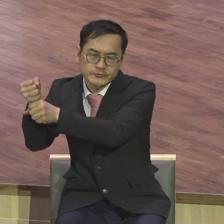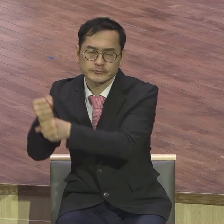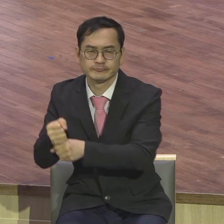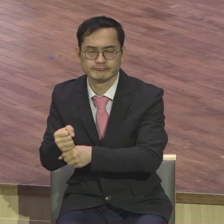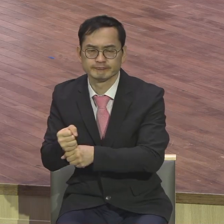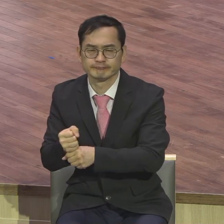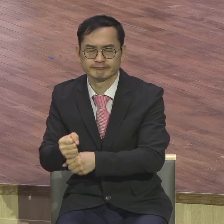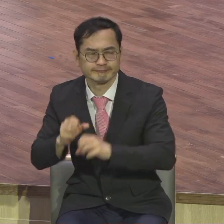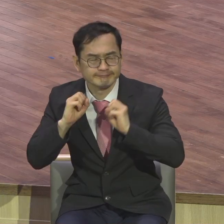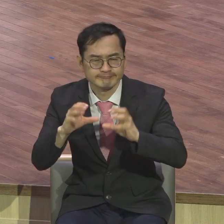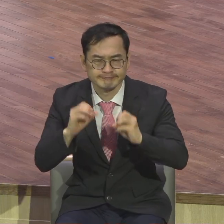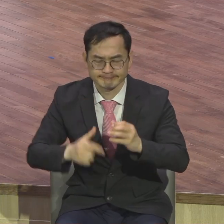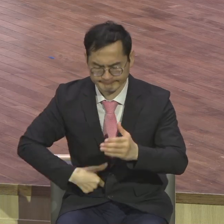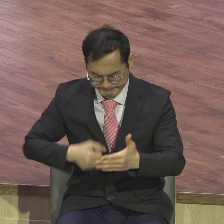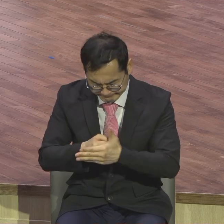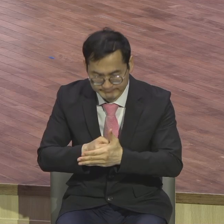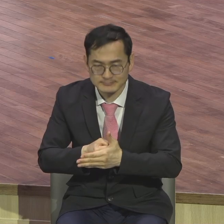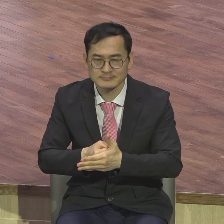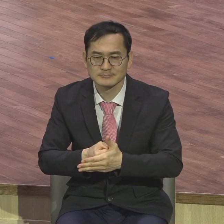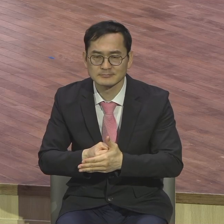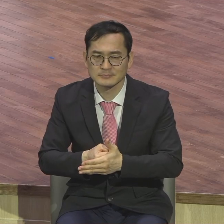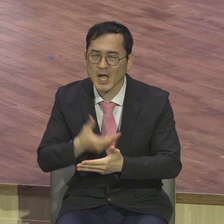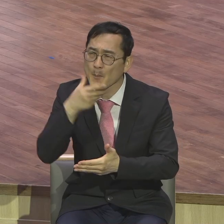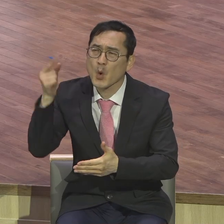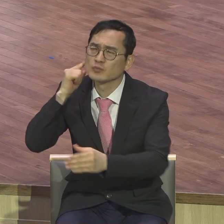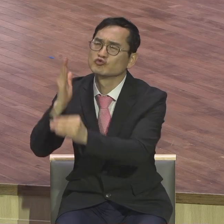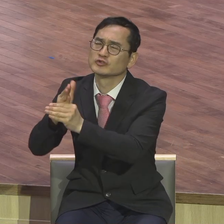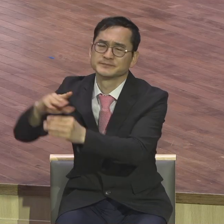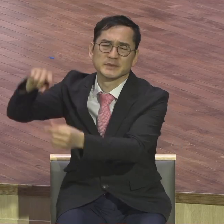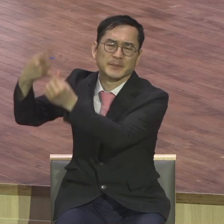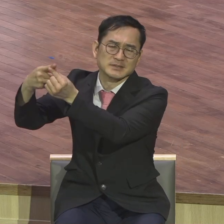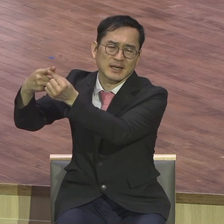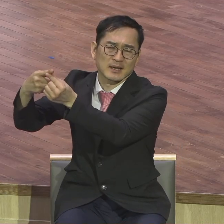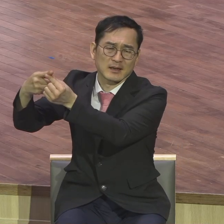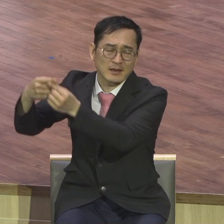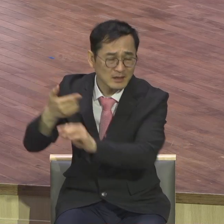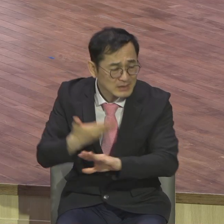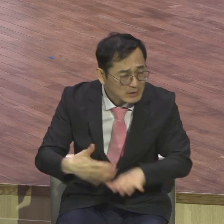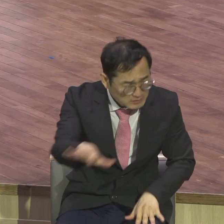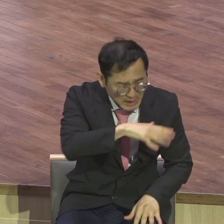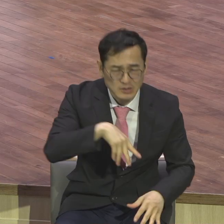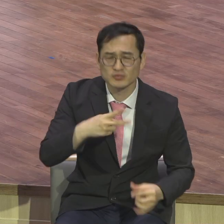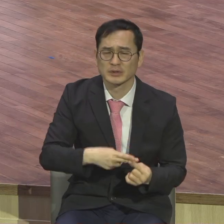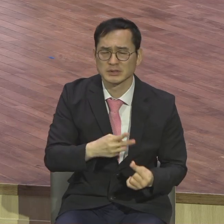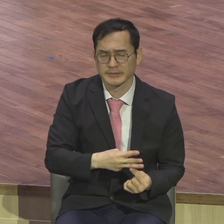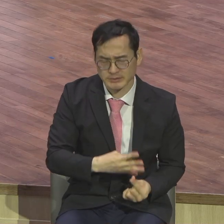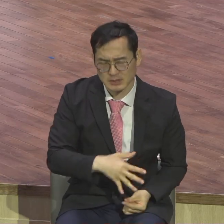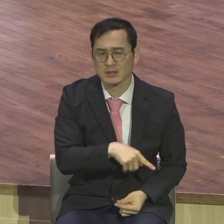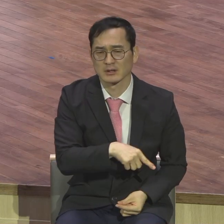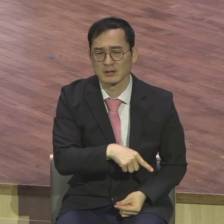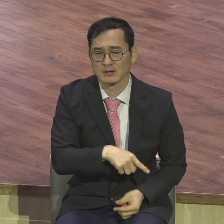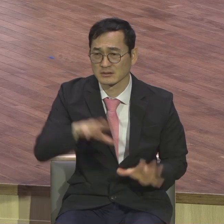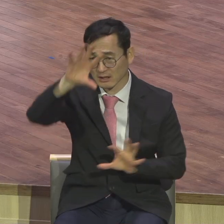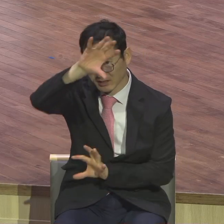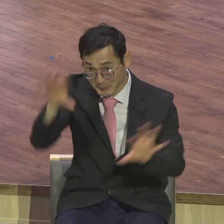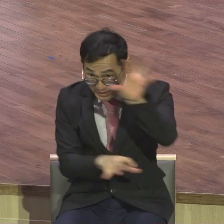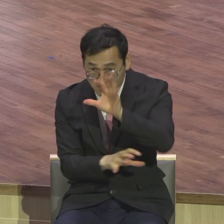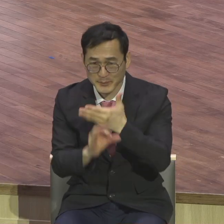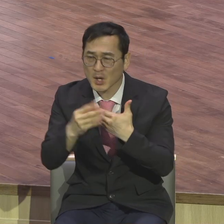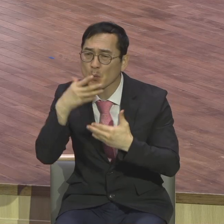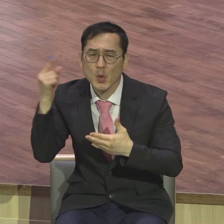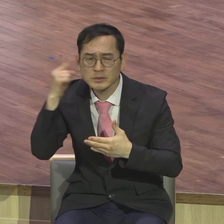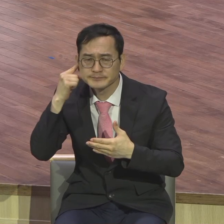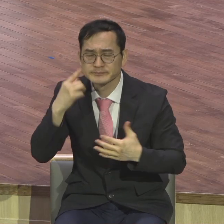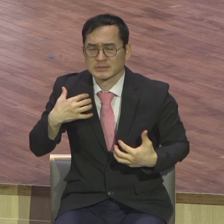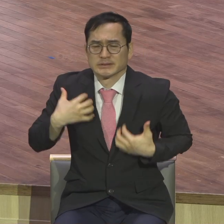복음보다 다른 것이 더 크게 느껴지는 순간 복음을 누립니다. 복음을 누리게 되요. 영교